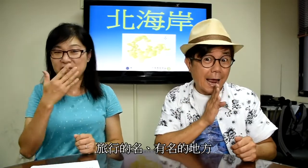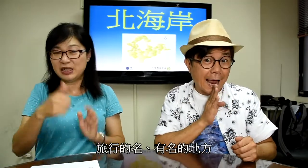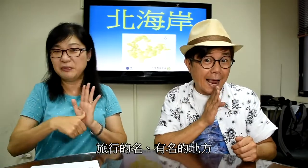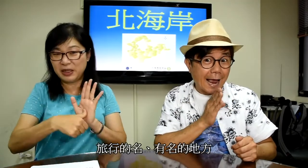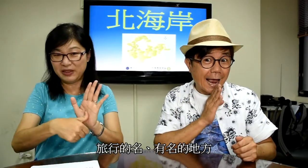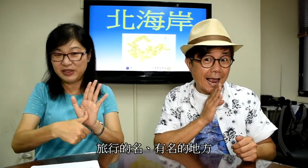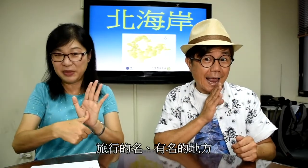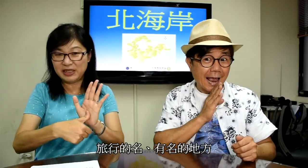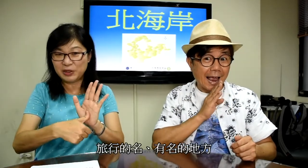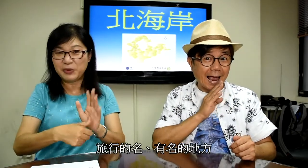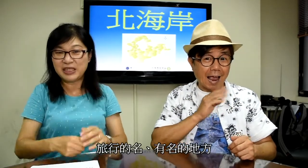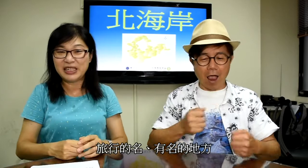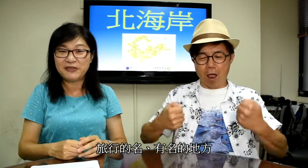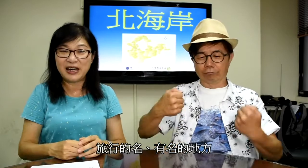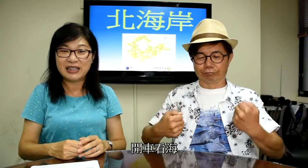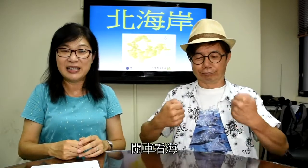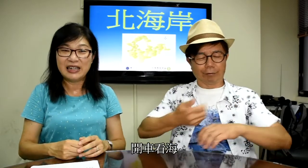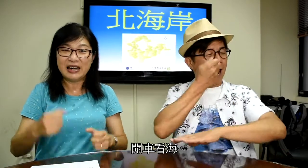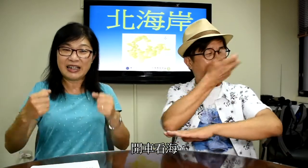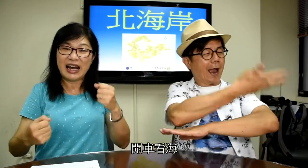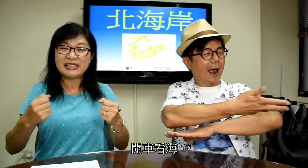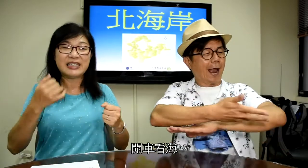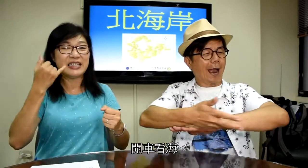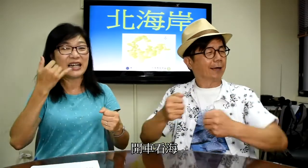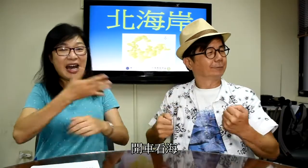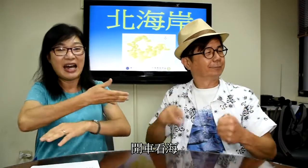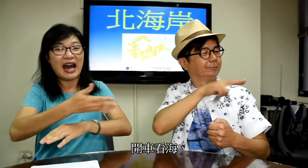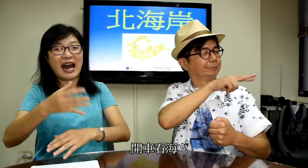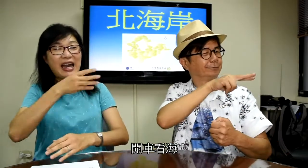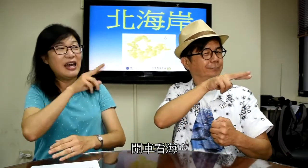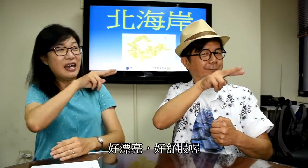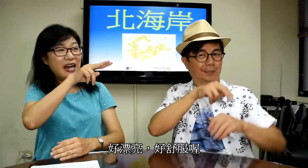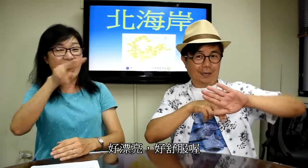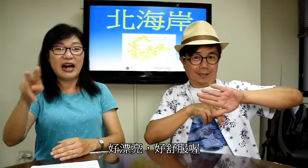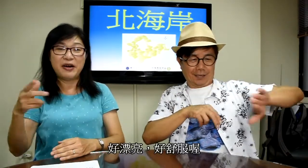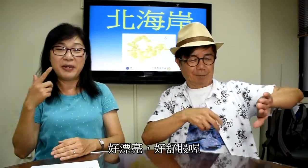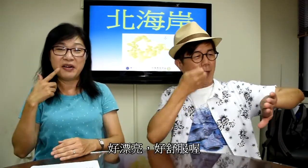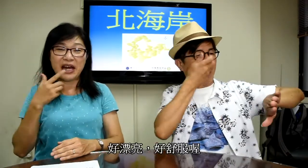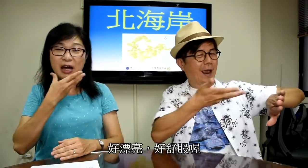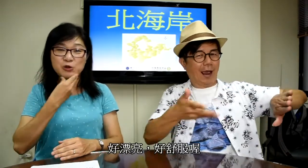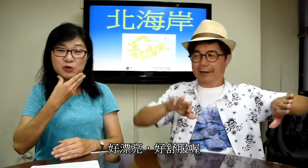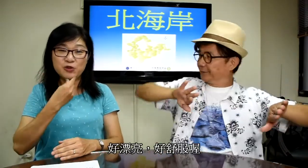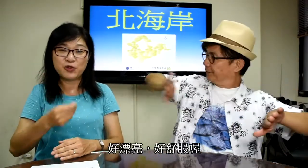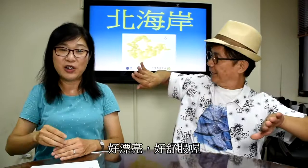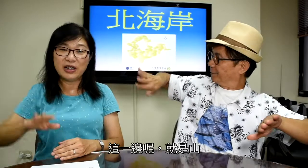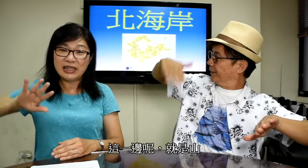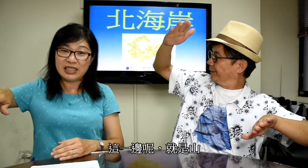的有名的地方，开车看海，好漂亮，好舒服哦。这边